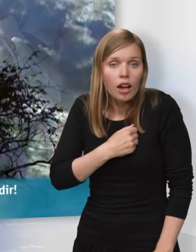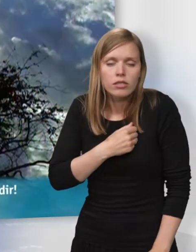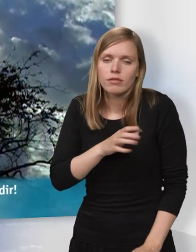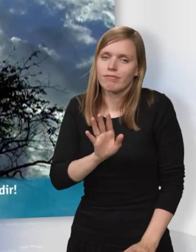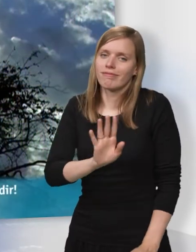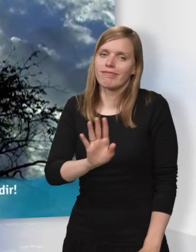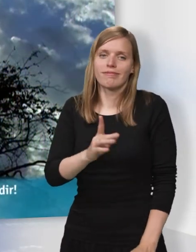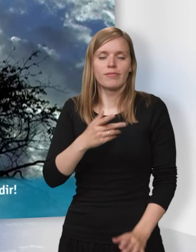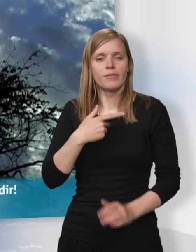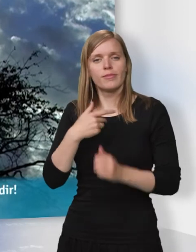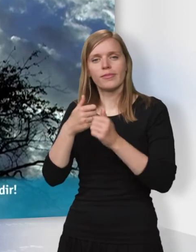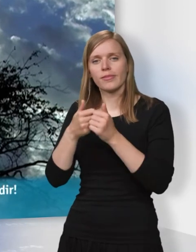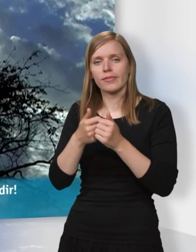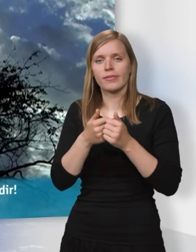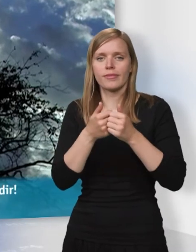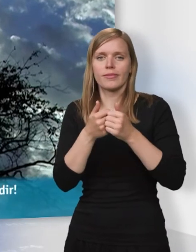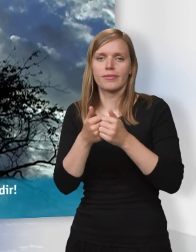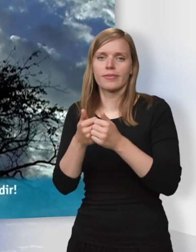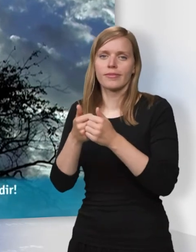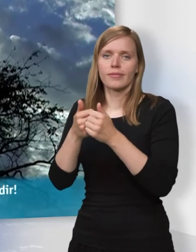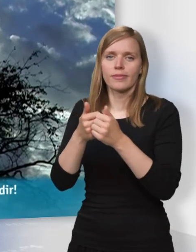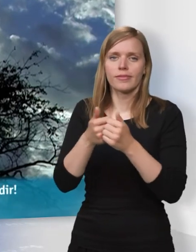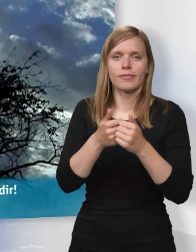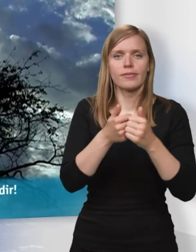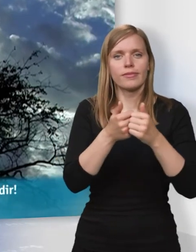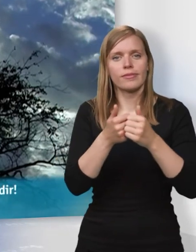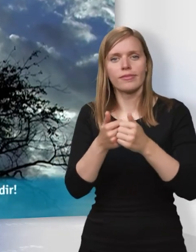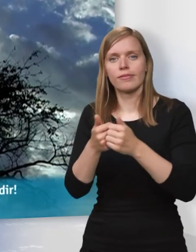Hab keine Angst, ich bin bei dir.